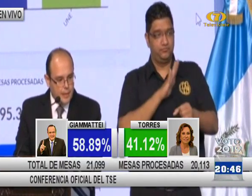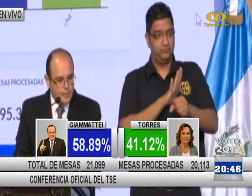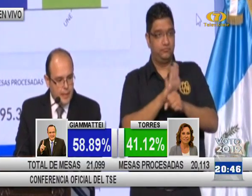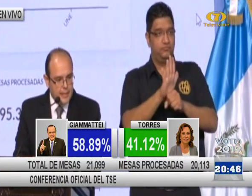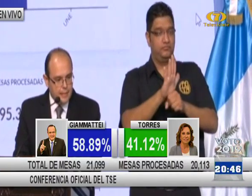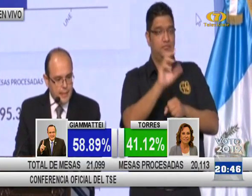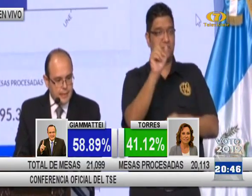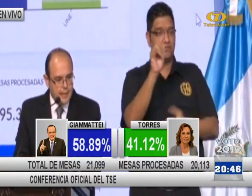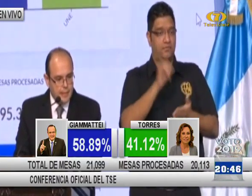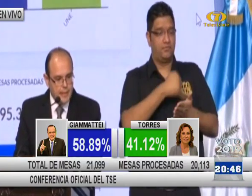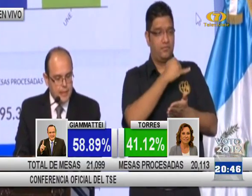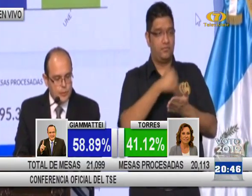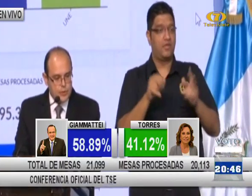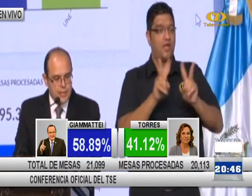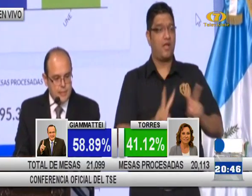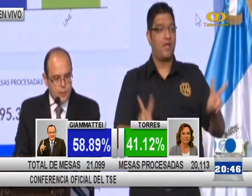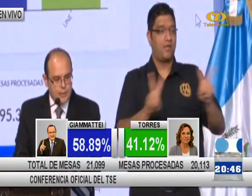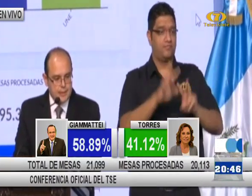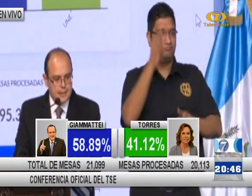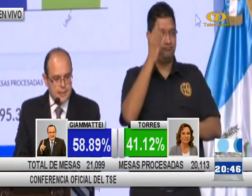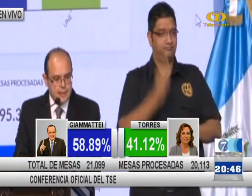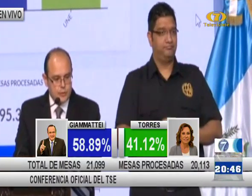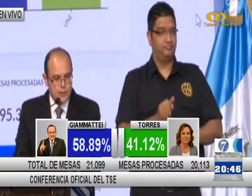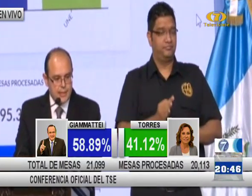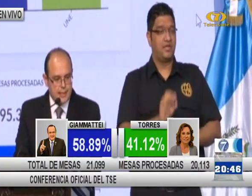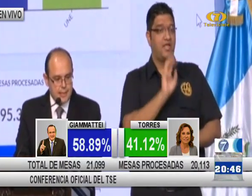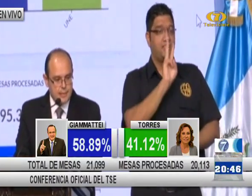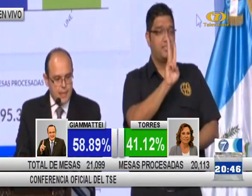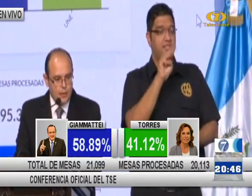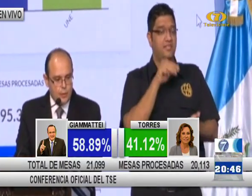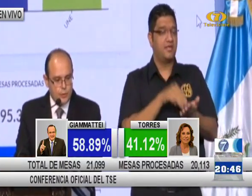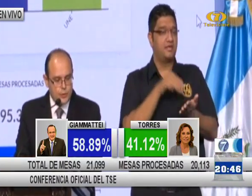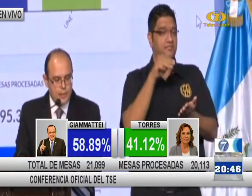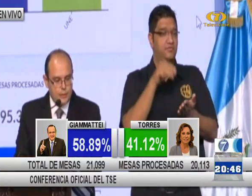33.725. Válidamente emitidos,